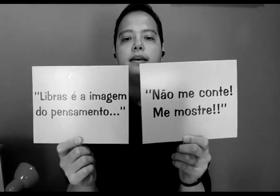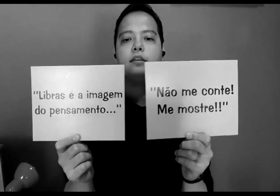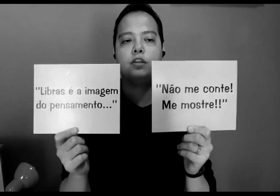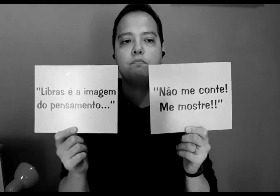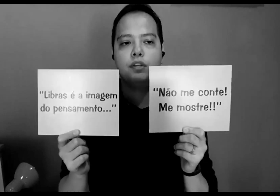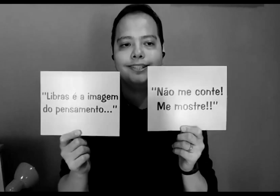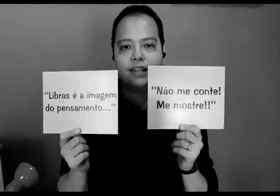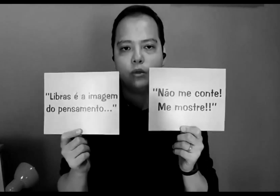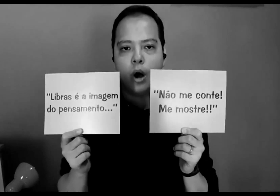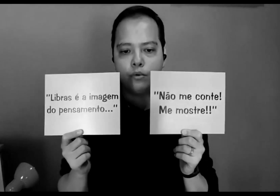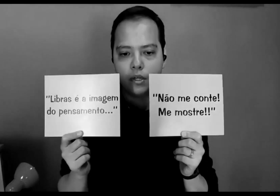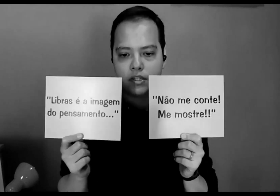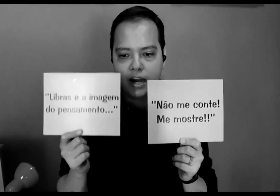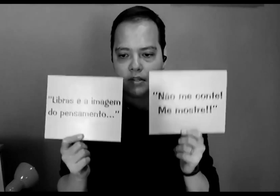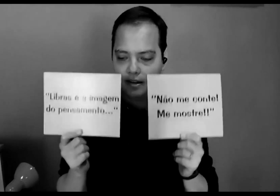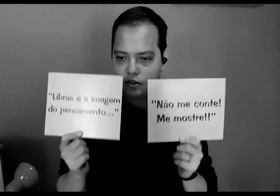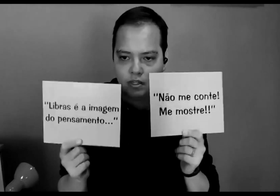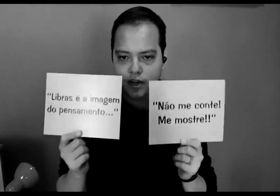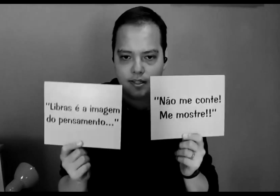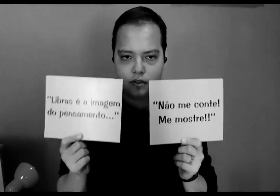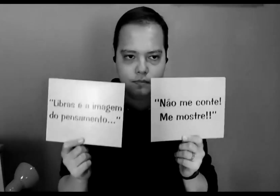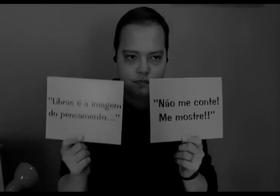Se eu tivesse um poder de tatuar algo no seu cérebro, seria essas duas frases aqui.